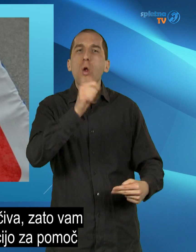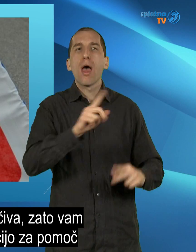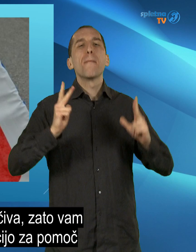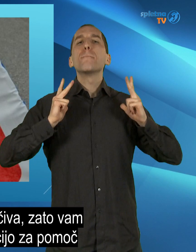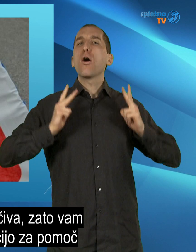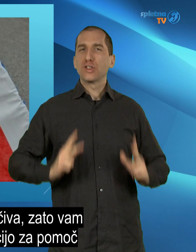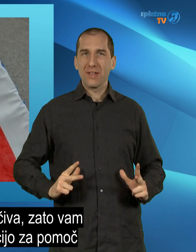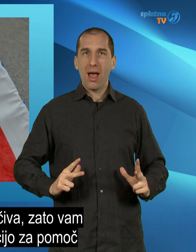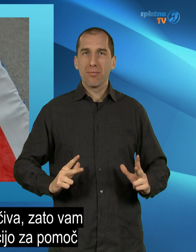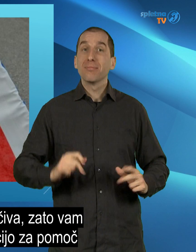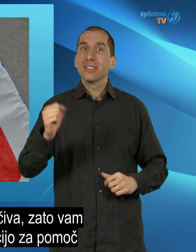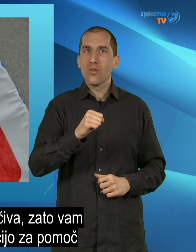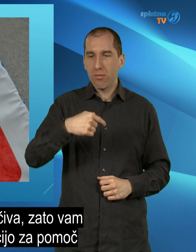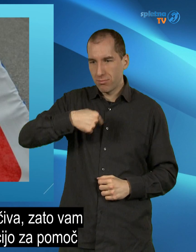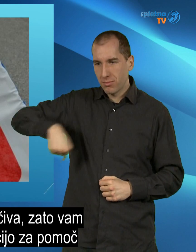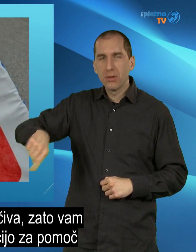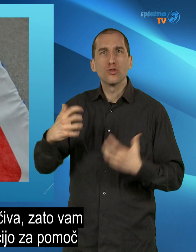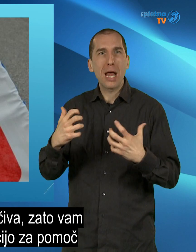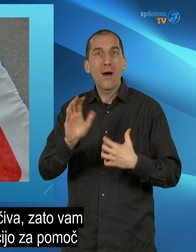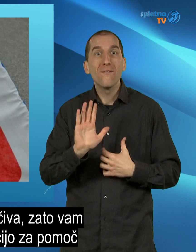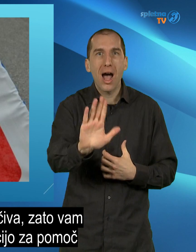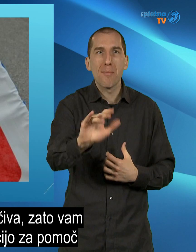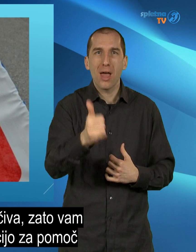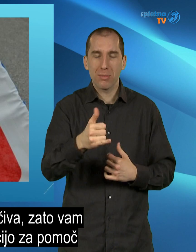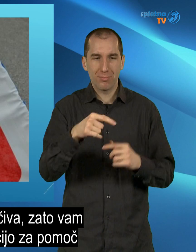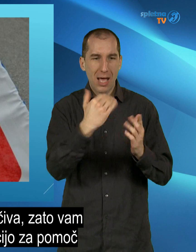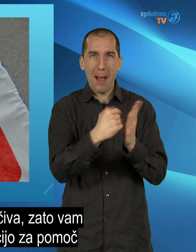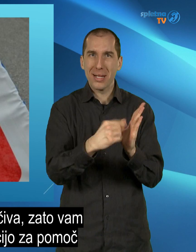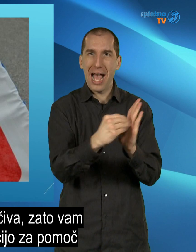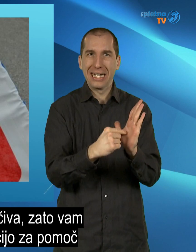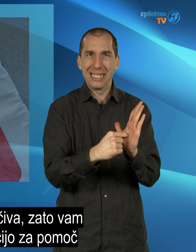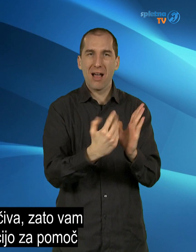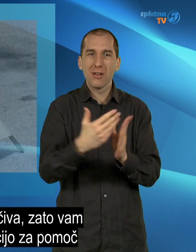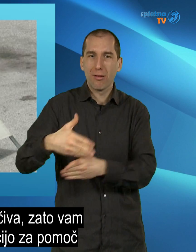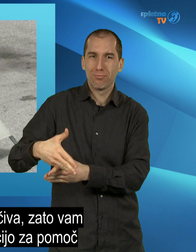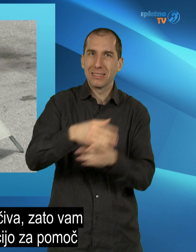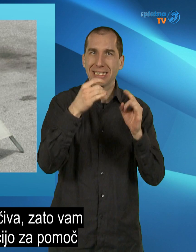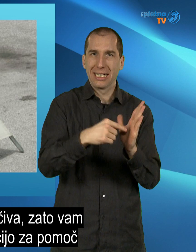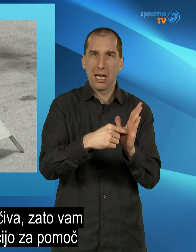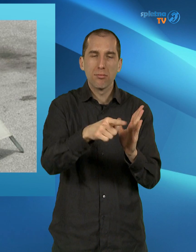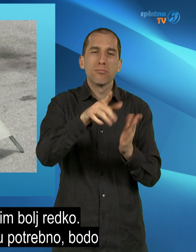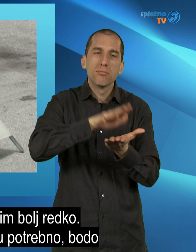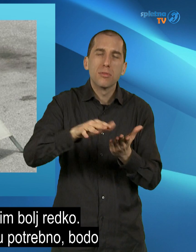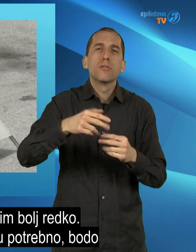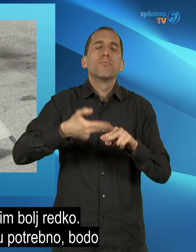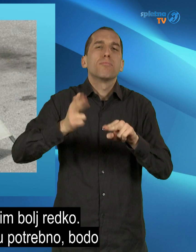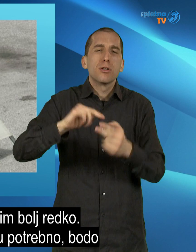Nesreča nikoli ne počiva, zato vam želimo, da bi aplikacijo za pomoč na cesti uporabljali čim bolj redko.